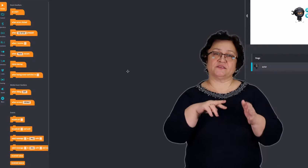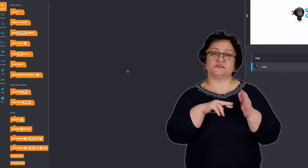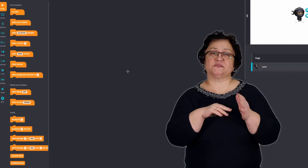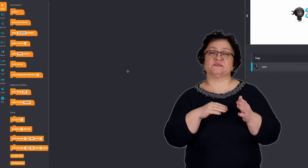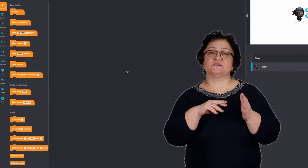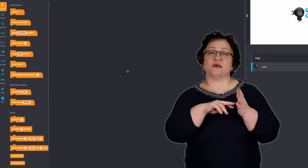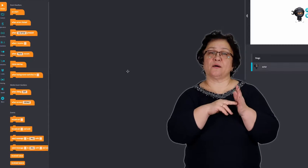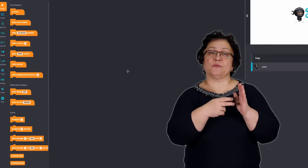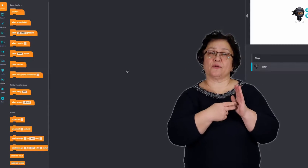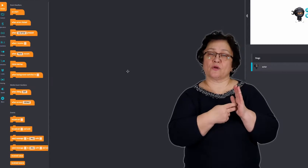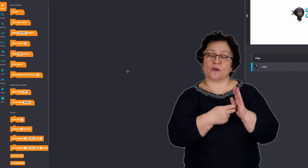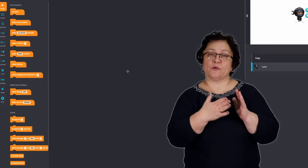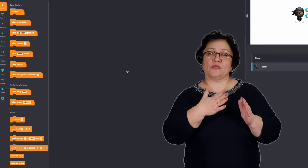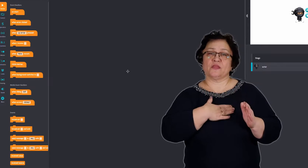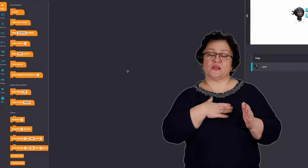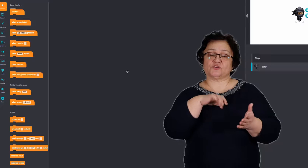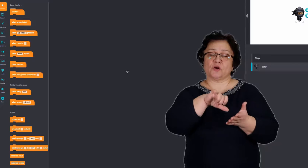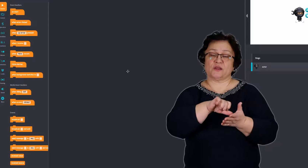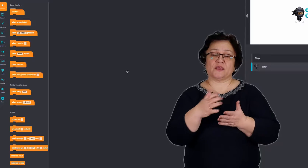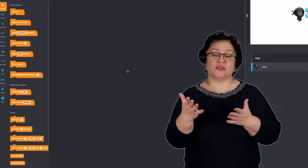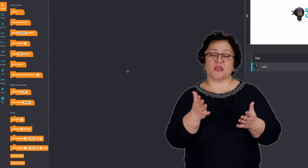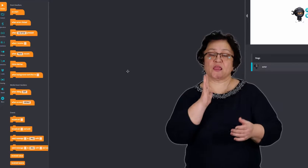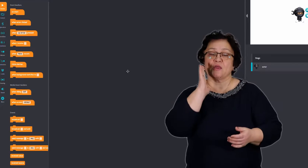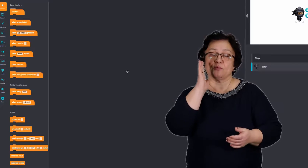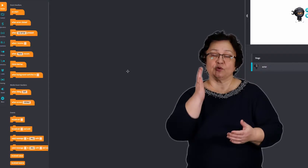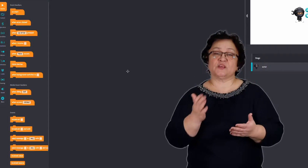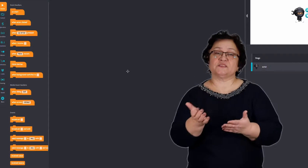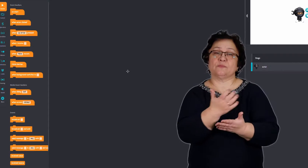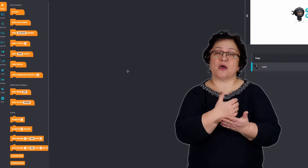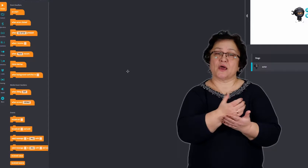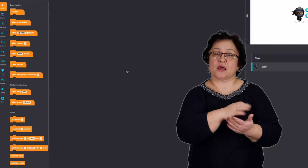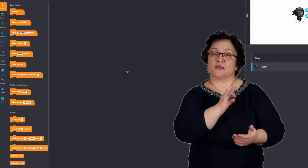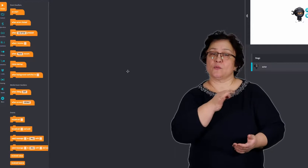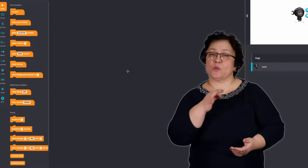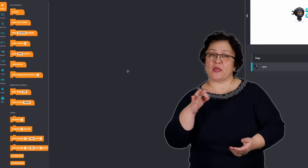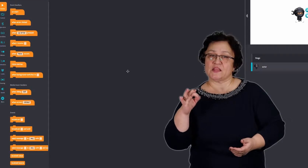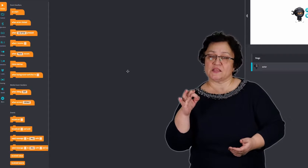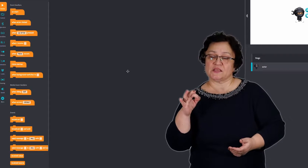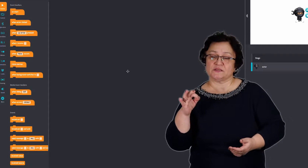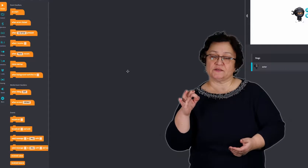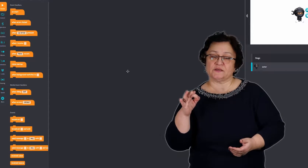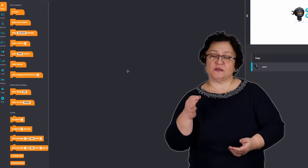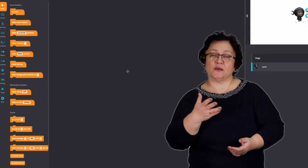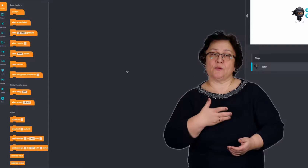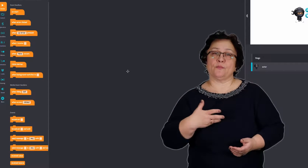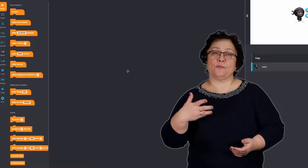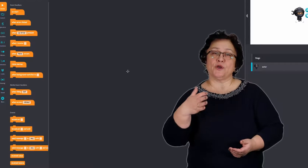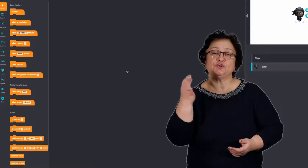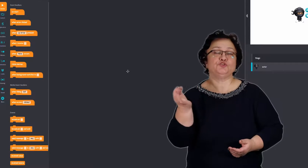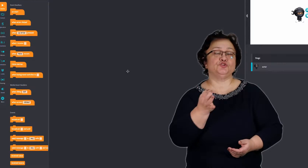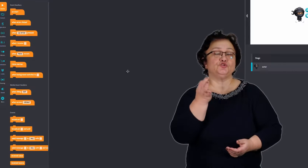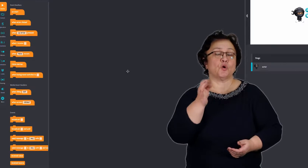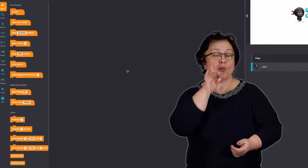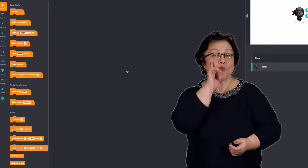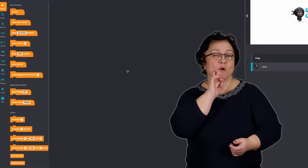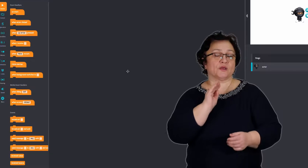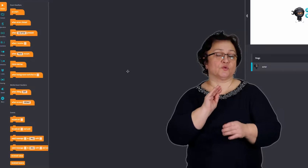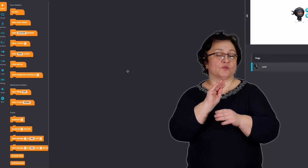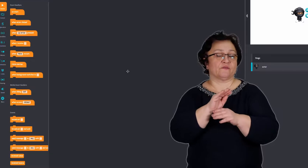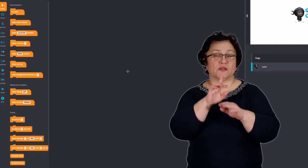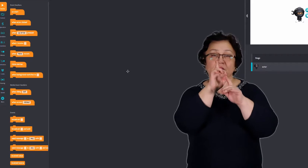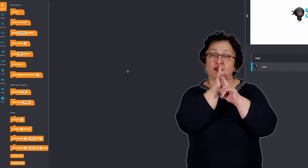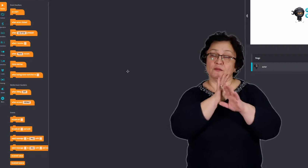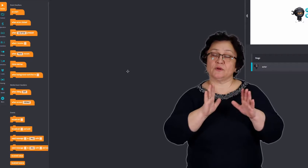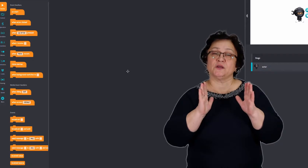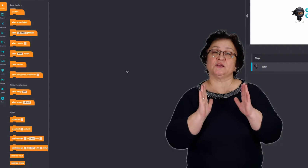Тепер давай запрограмуємо нашого актора, який буде збирати монетки.